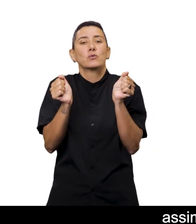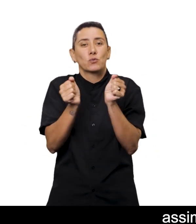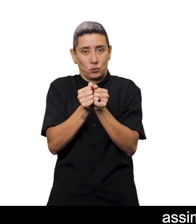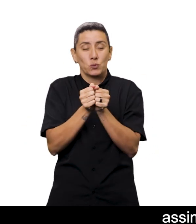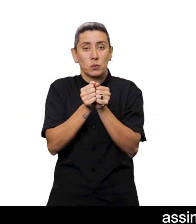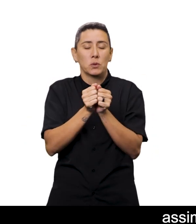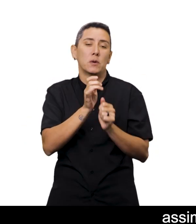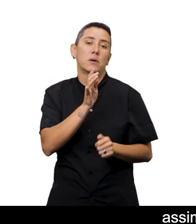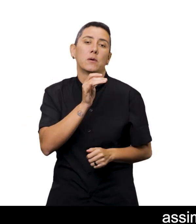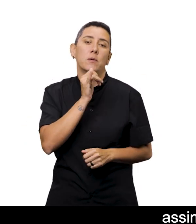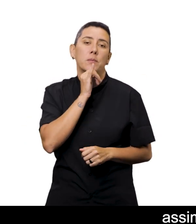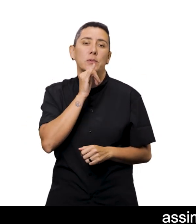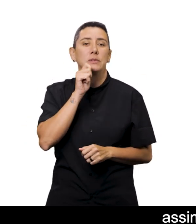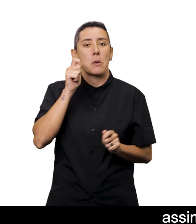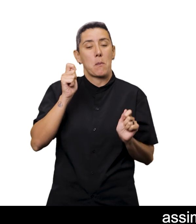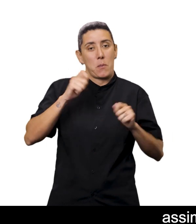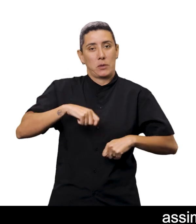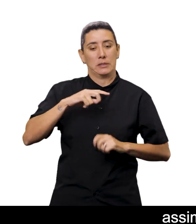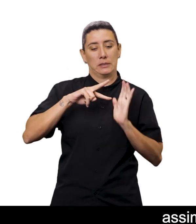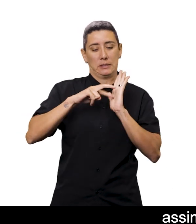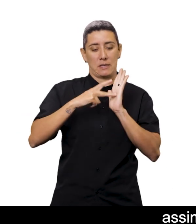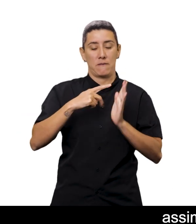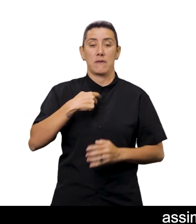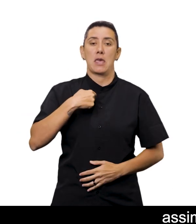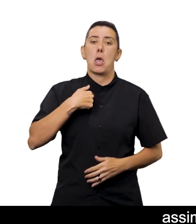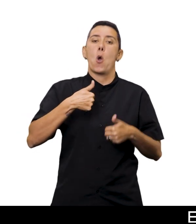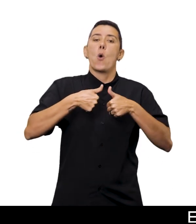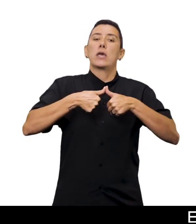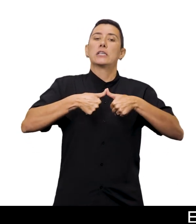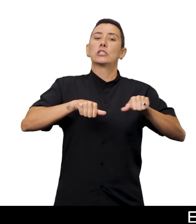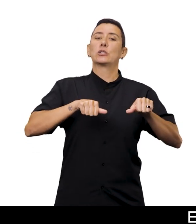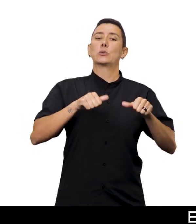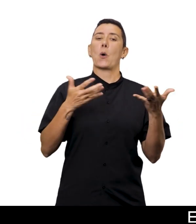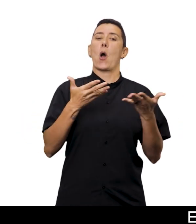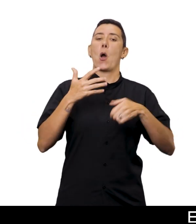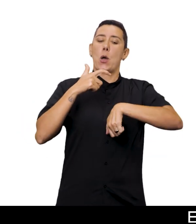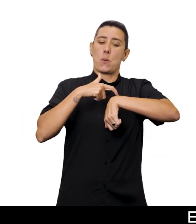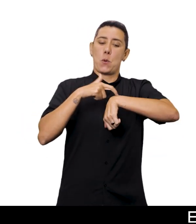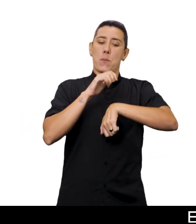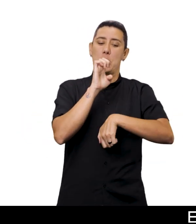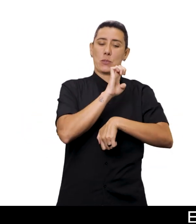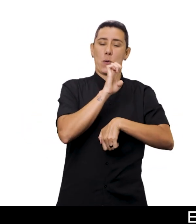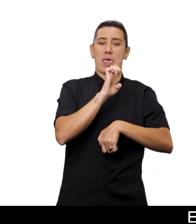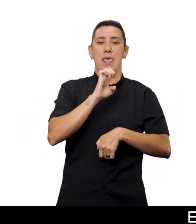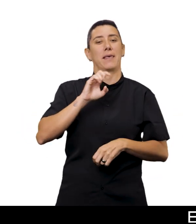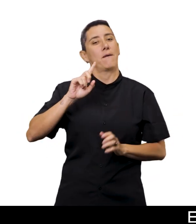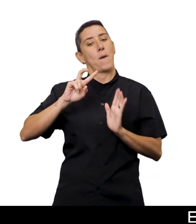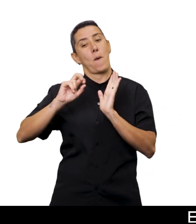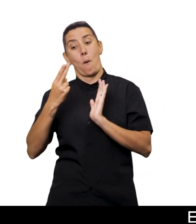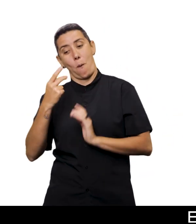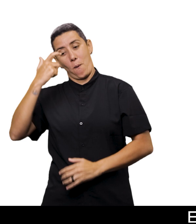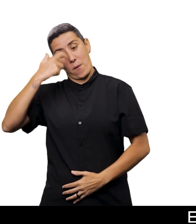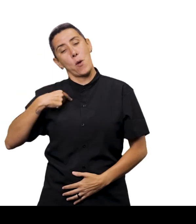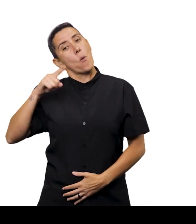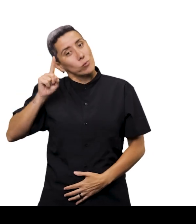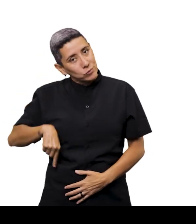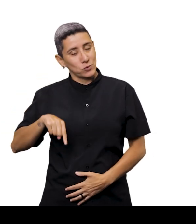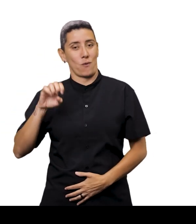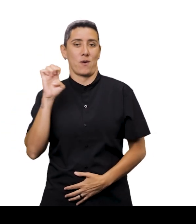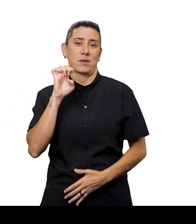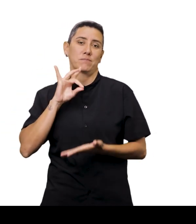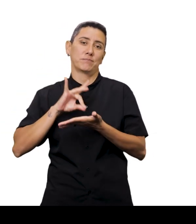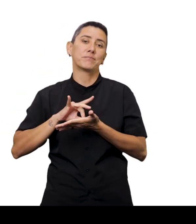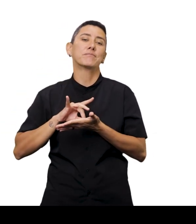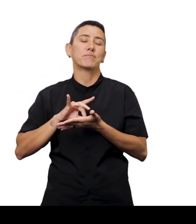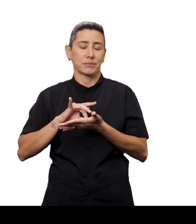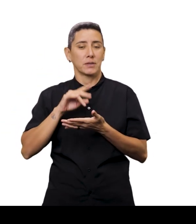possível, por exemplo, estar gay em vez de ser gay. Embora esses trabalhos tenham um foco introspectivo, também